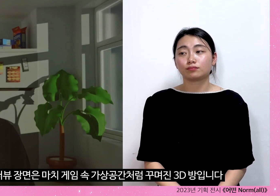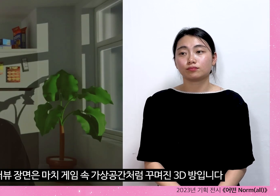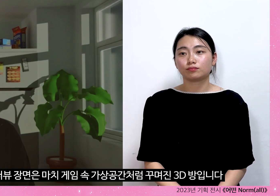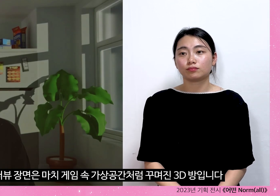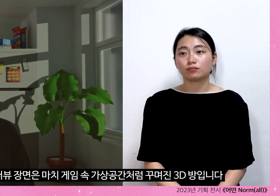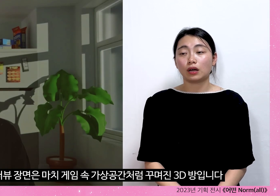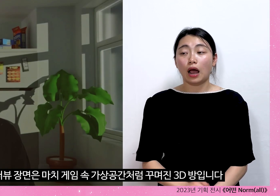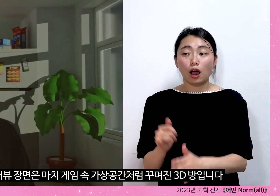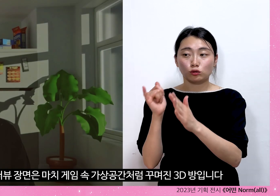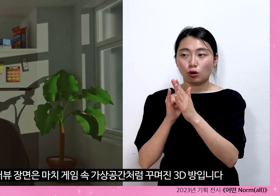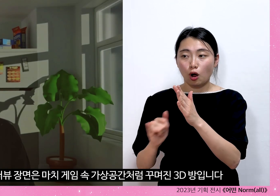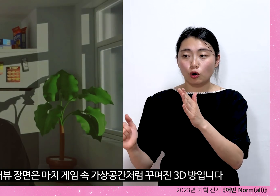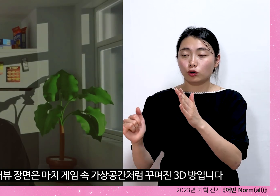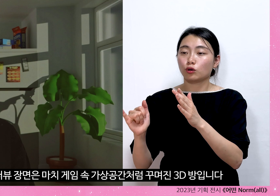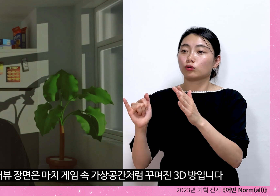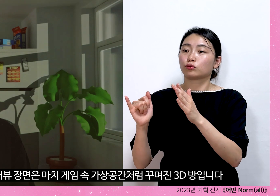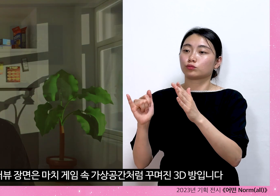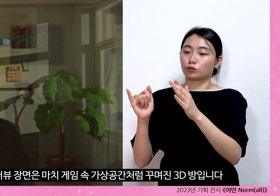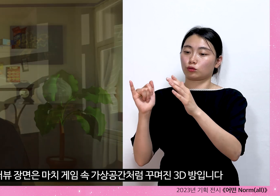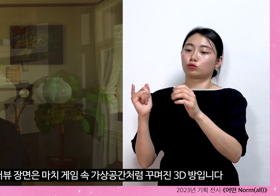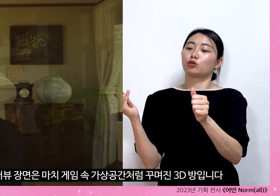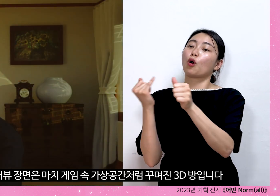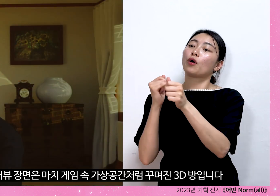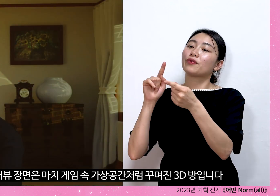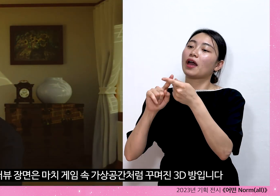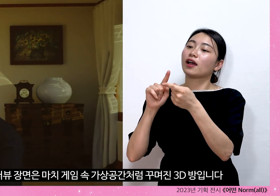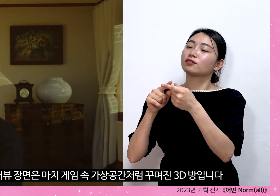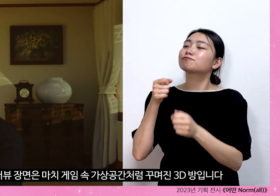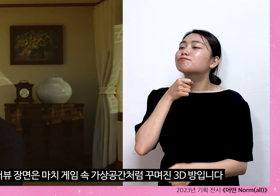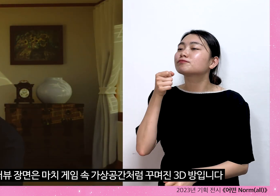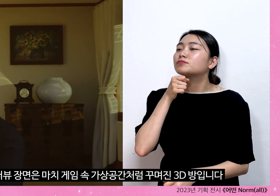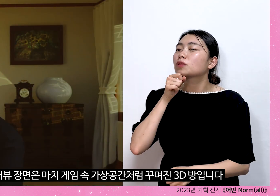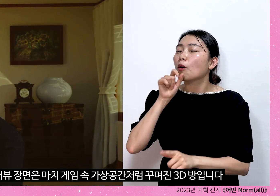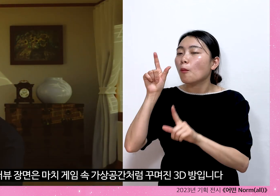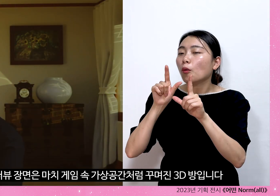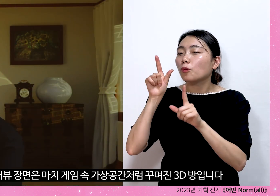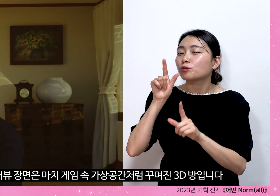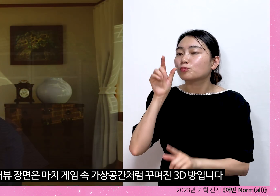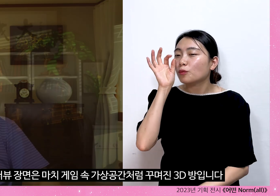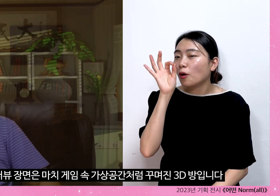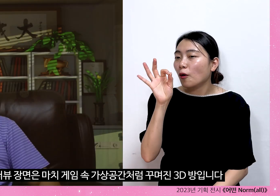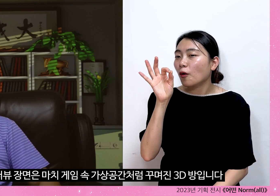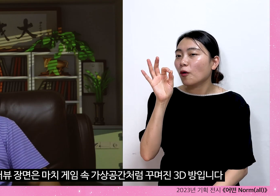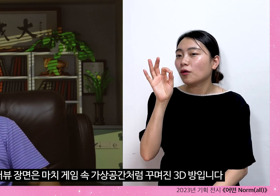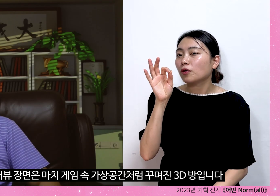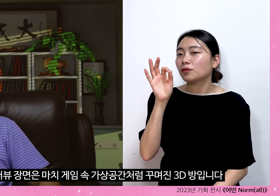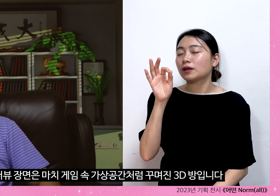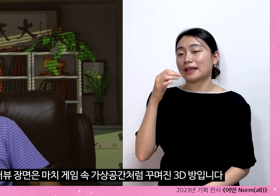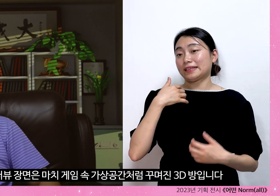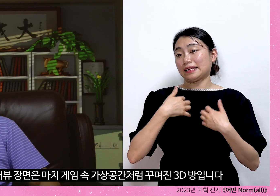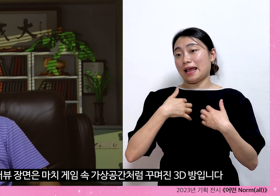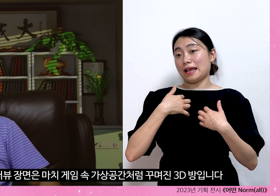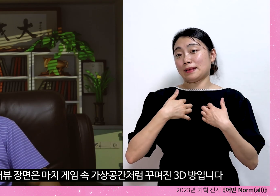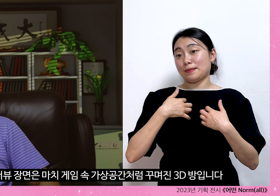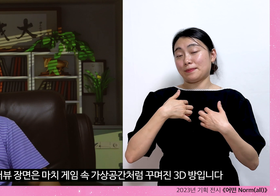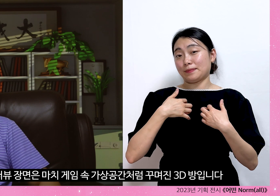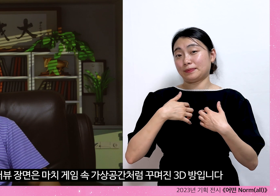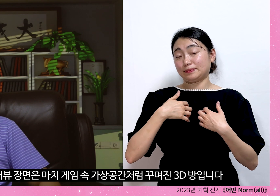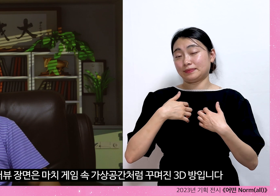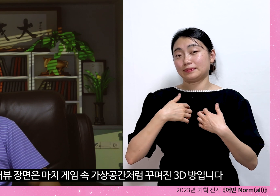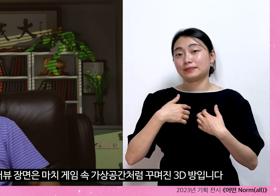가족들의 인터뷰 장면은 마치 게임 속 가상 공간처럼 꾸며진 3D 방입니다.